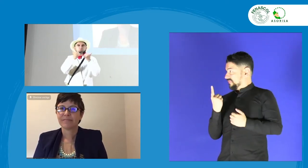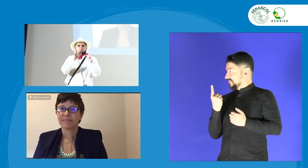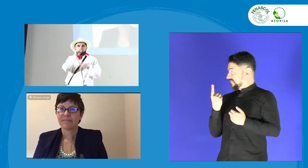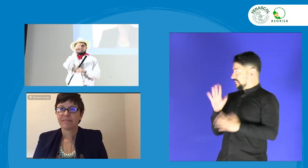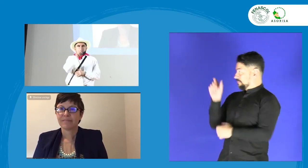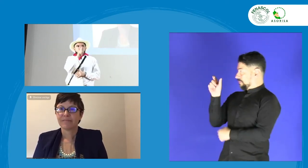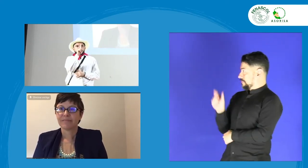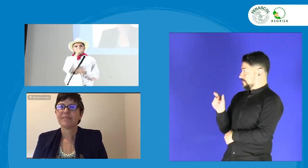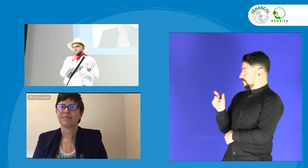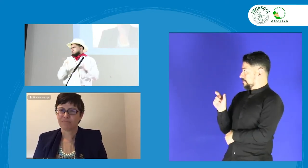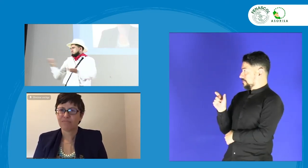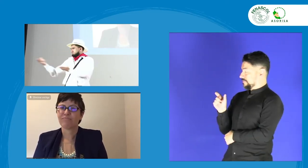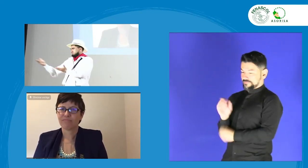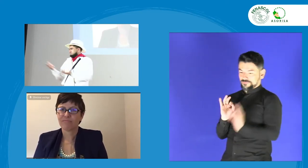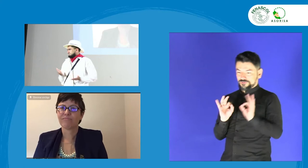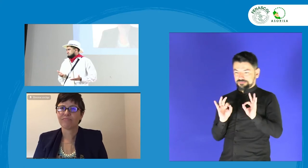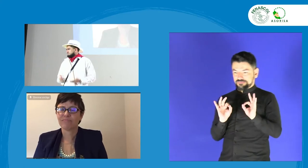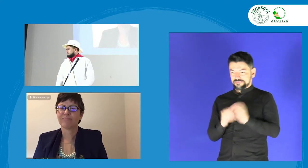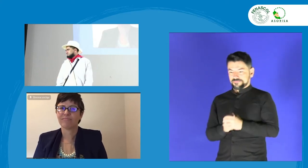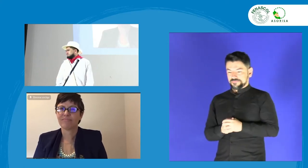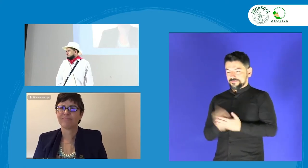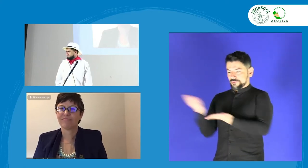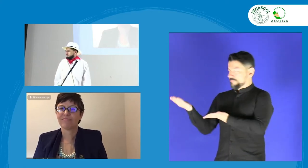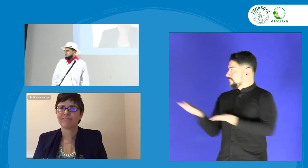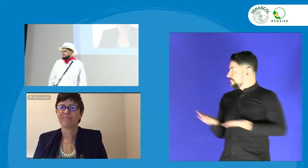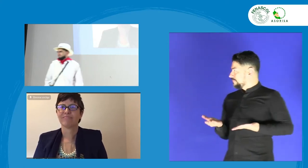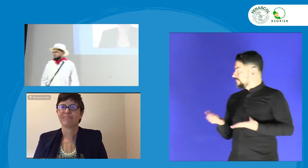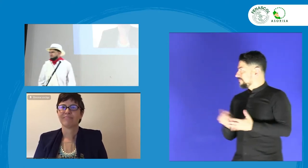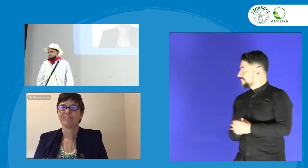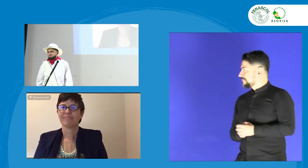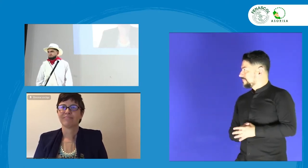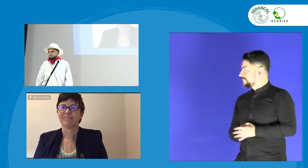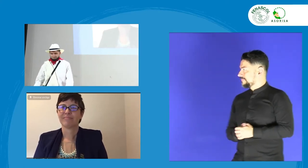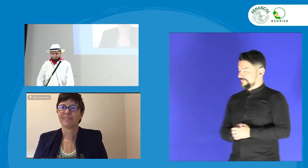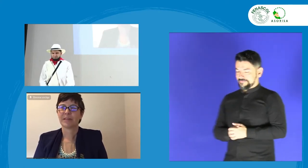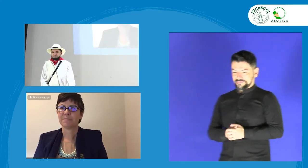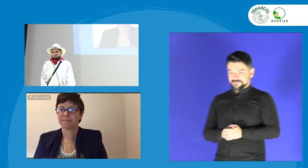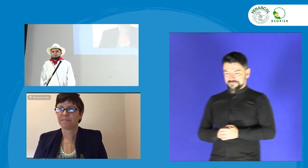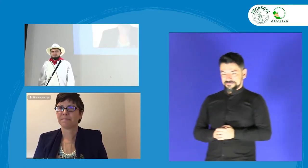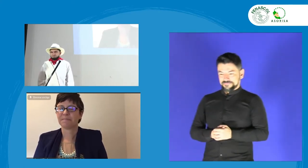Sería la última pregunta. Perfecto. Adelante.